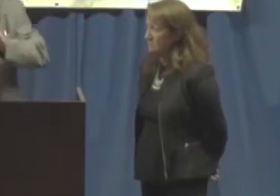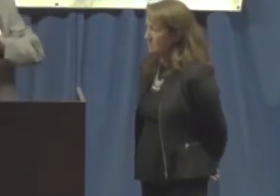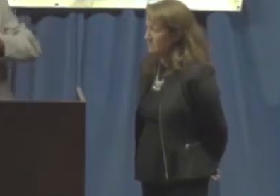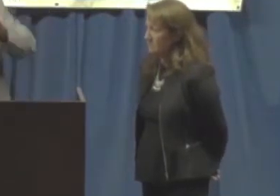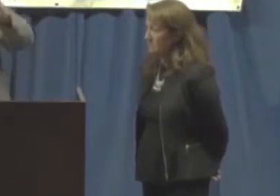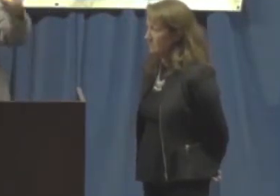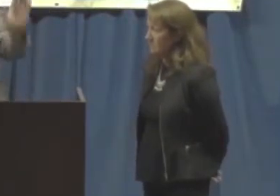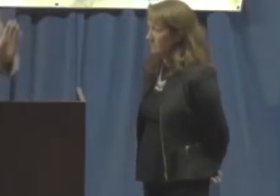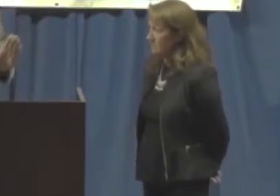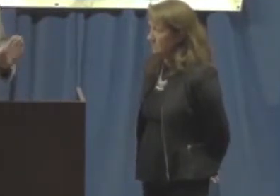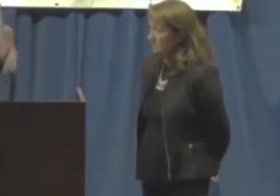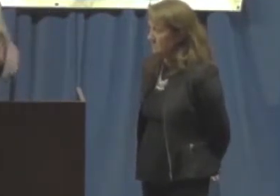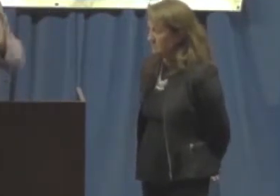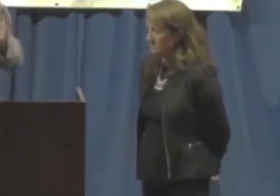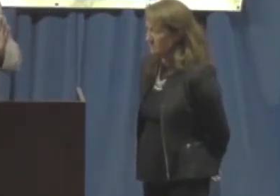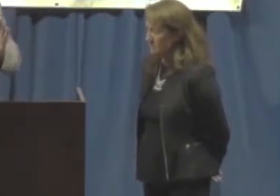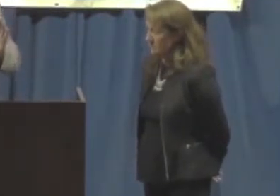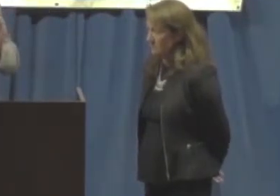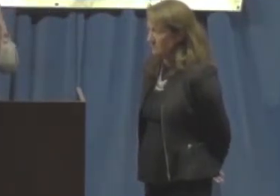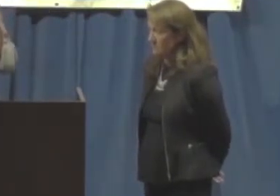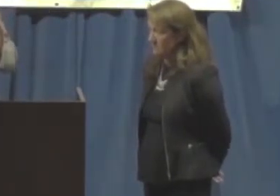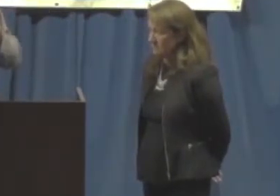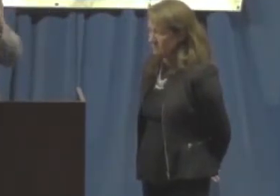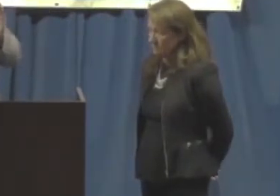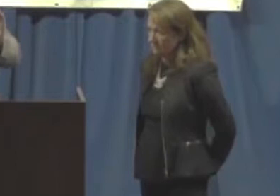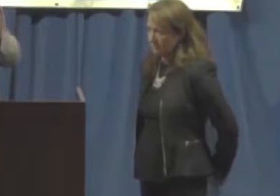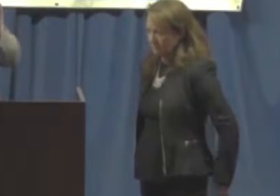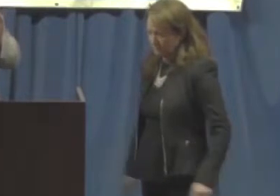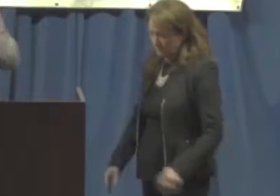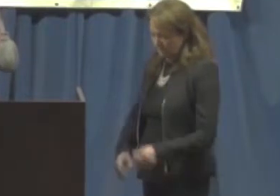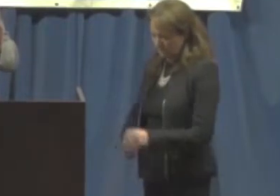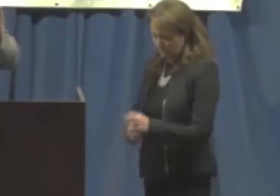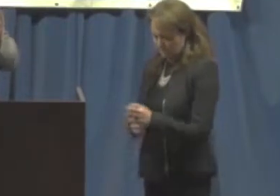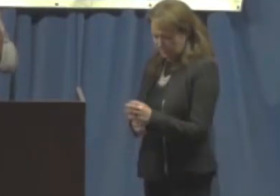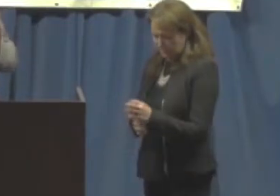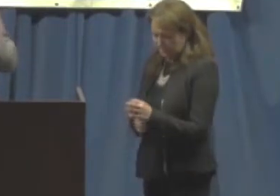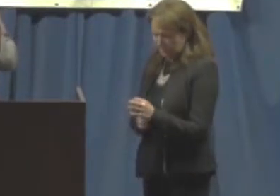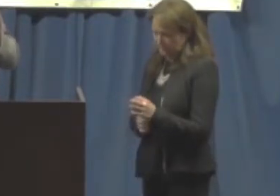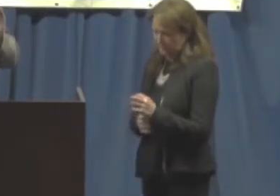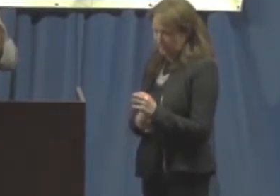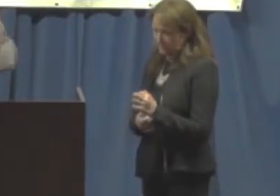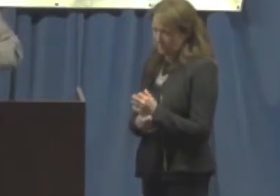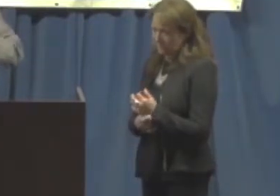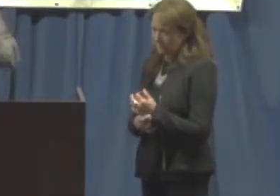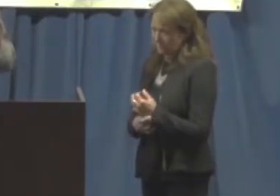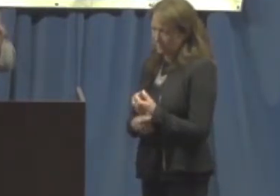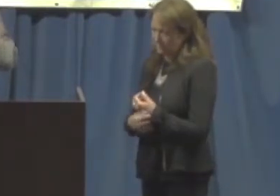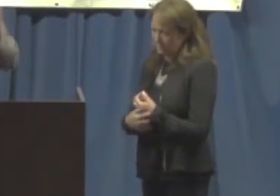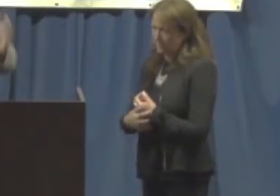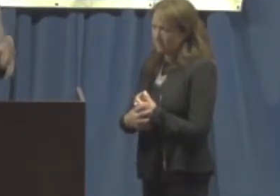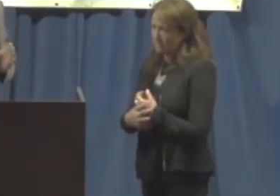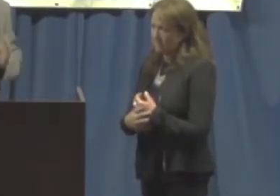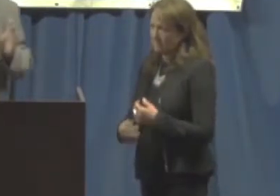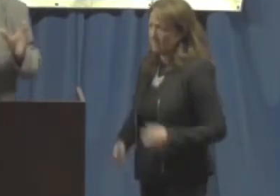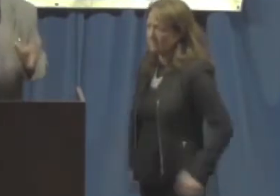quiere decir que vayamos en contra de nadie pero es una medida de preservar una soberanía que tenemos y